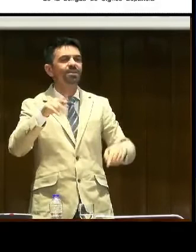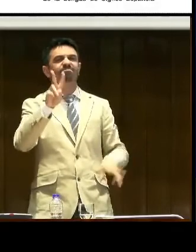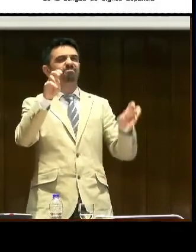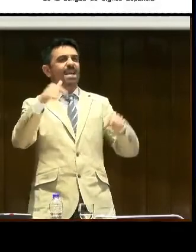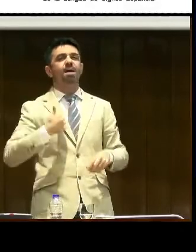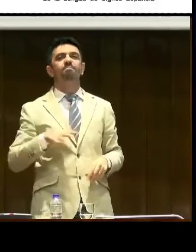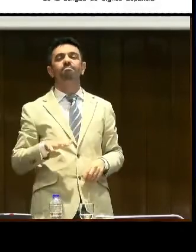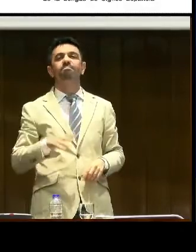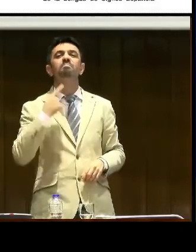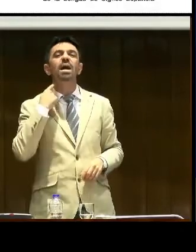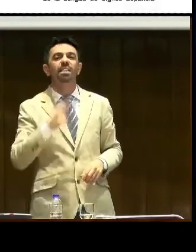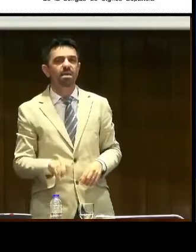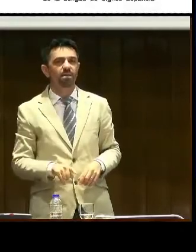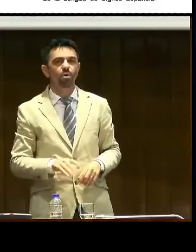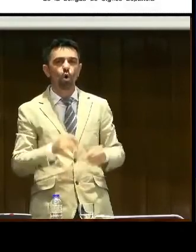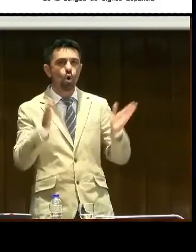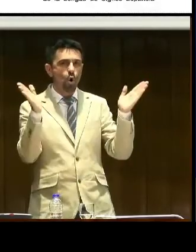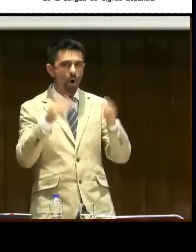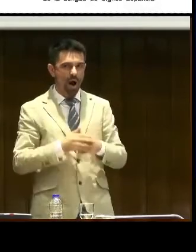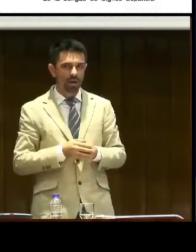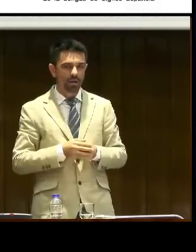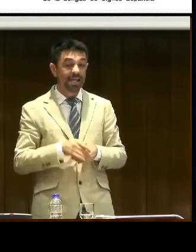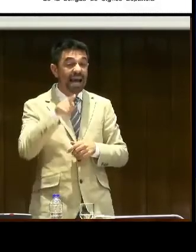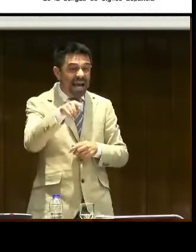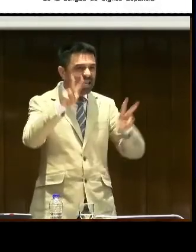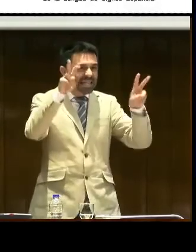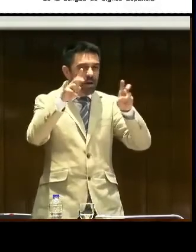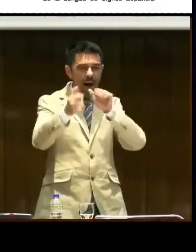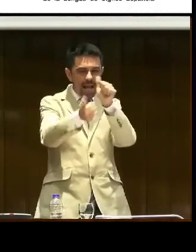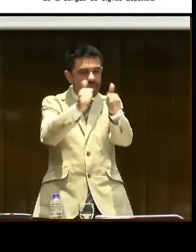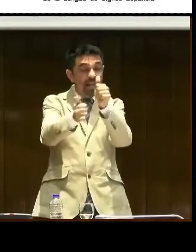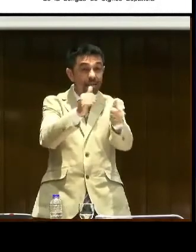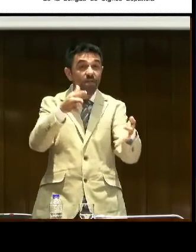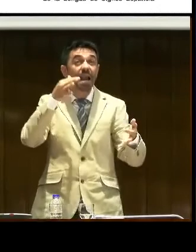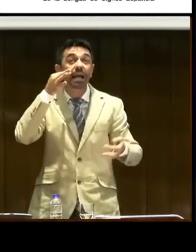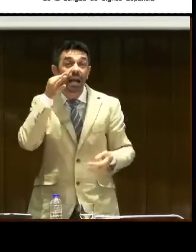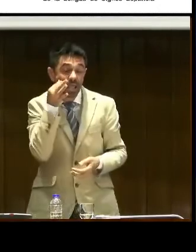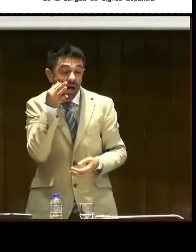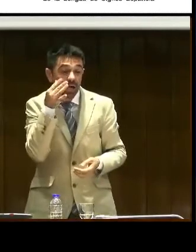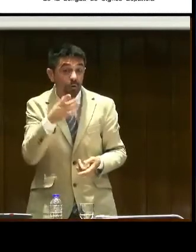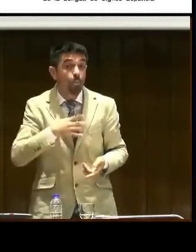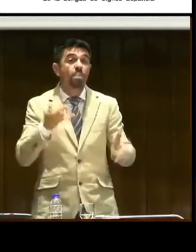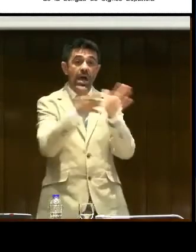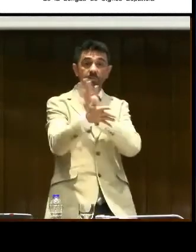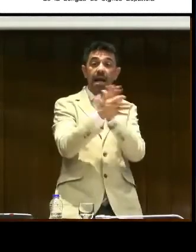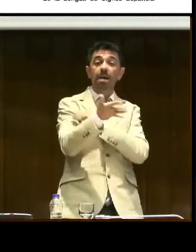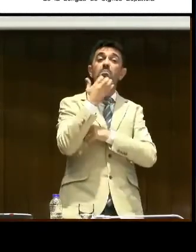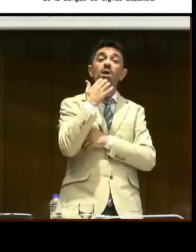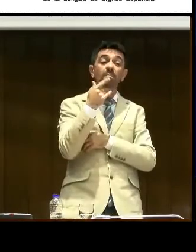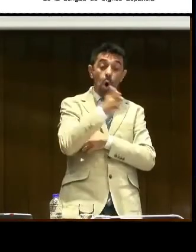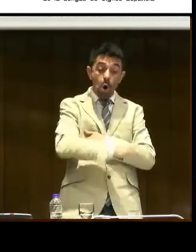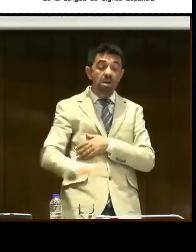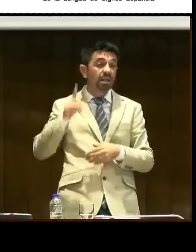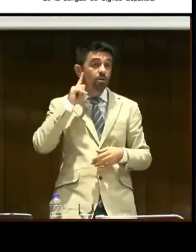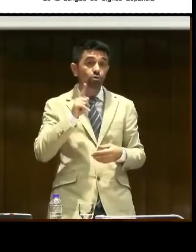Y es seguramente ese fondo de mímesis lo que explica que muchos niños sordos con un escaso